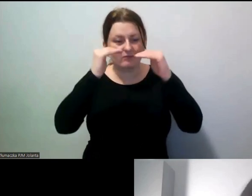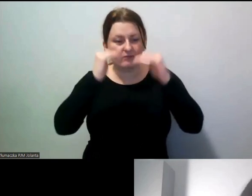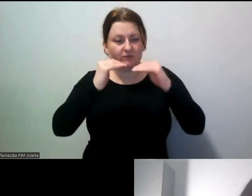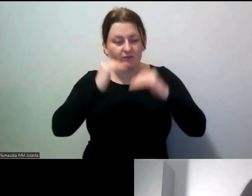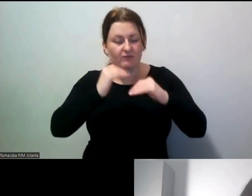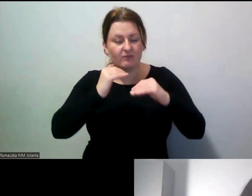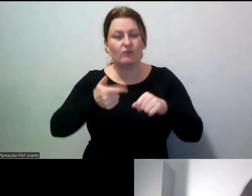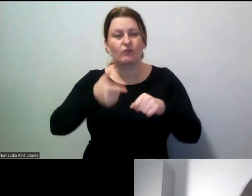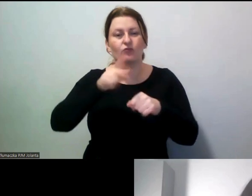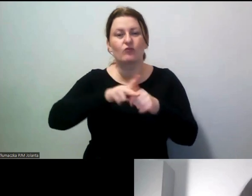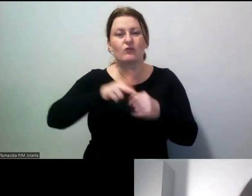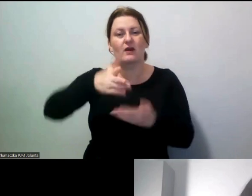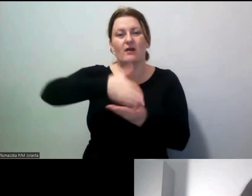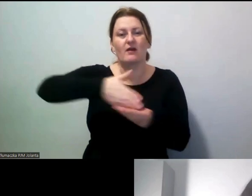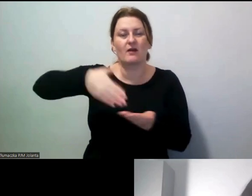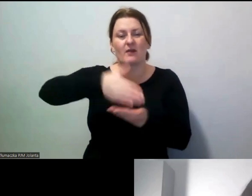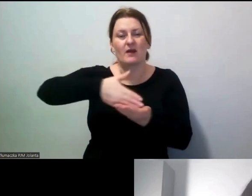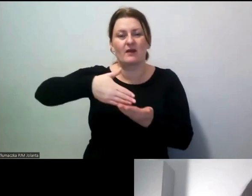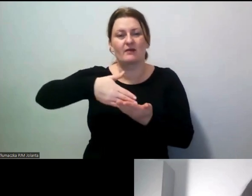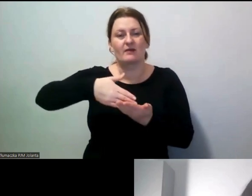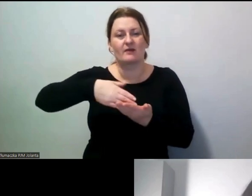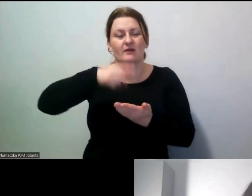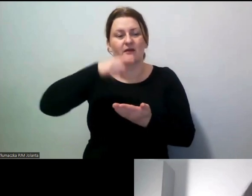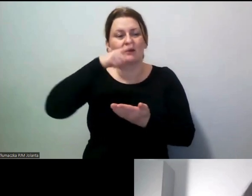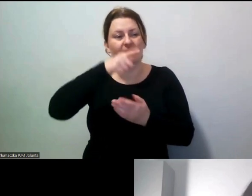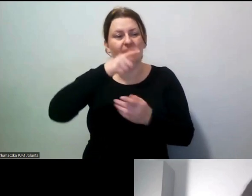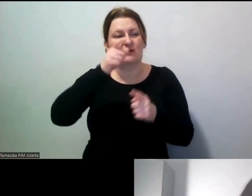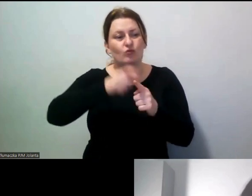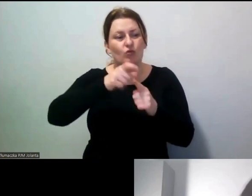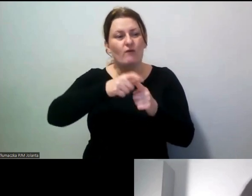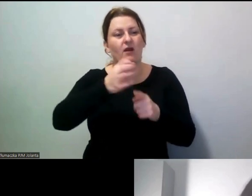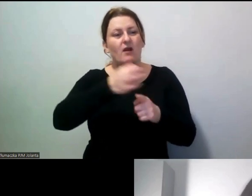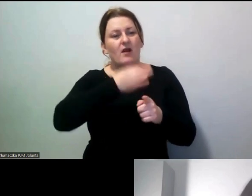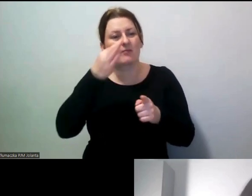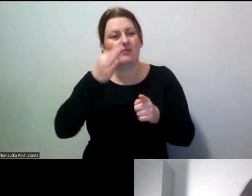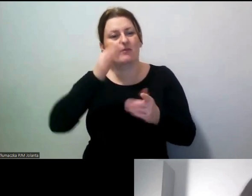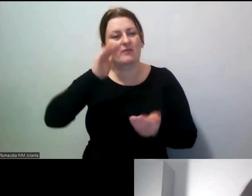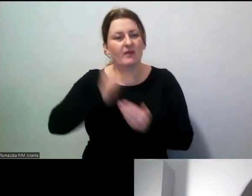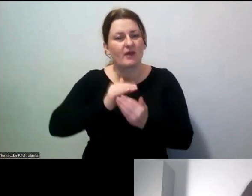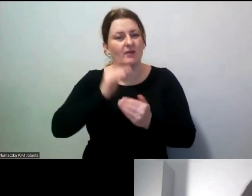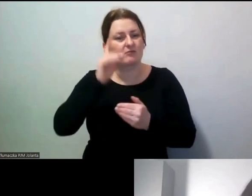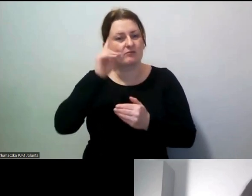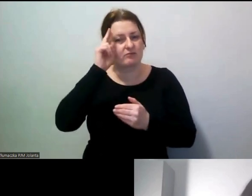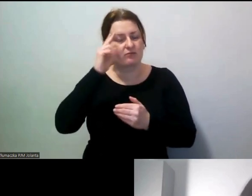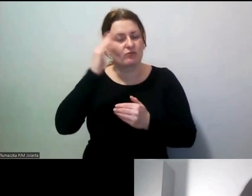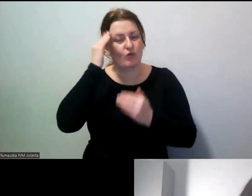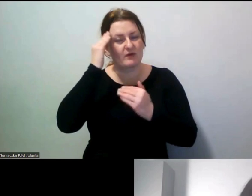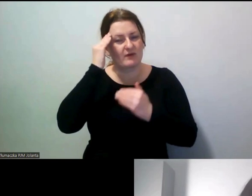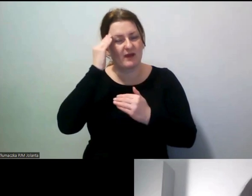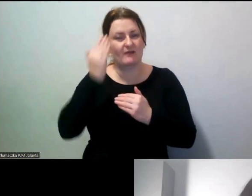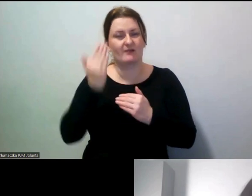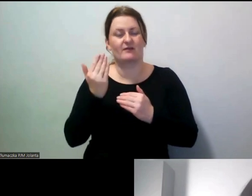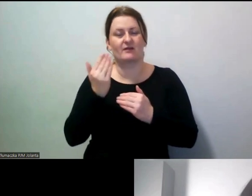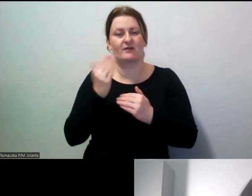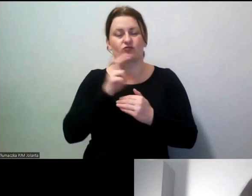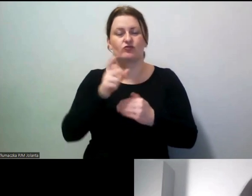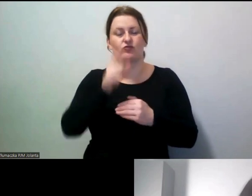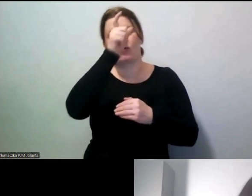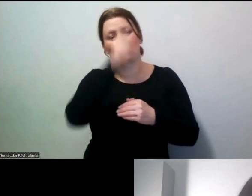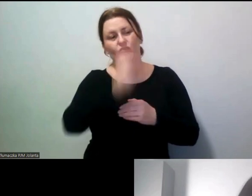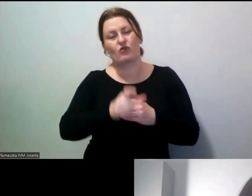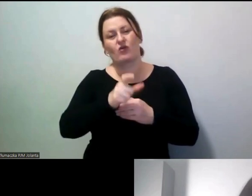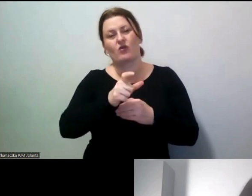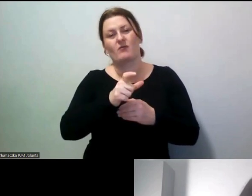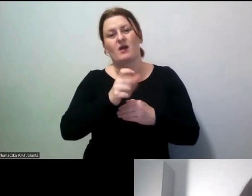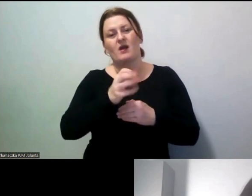które elementy z tego zasobu leksykalnego są lepiej, a które mniej poznane, na przykład czy osoba taka